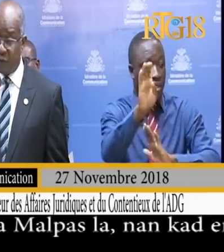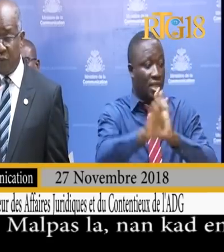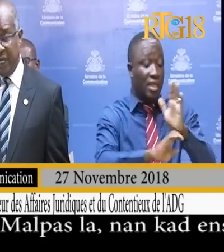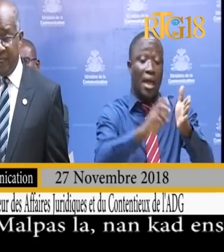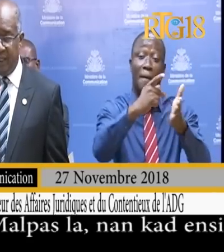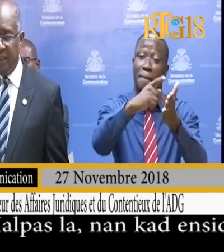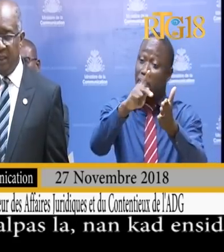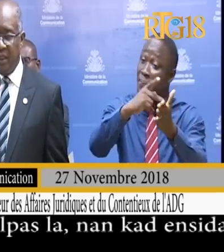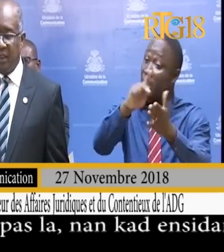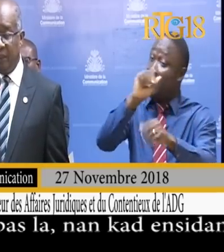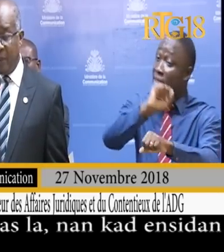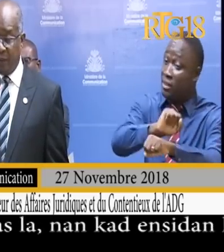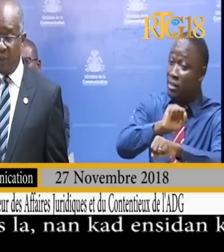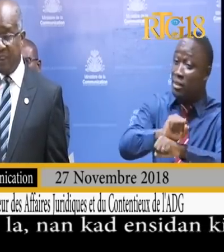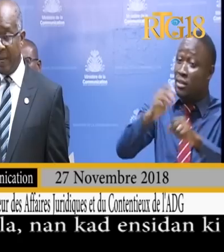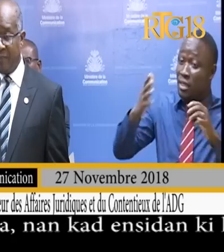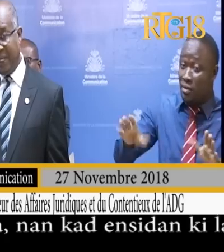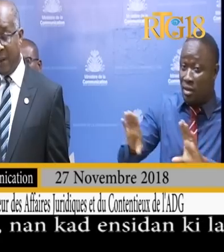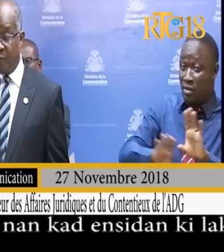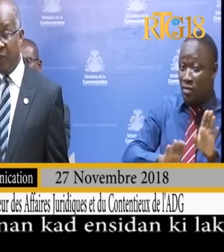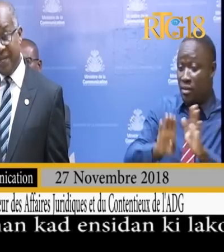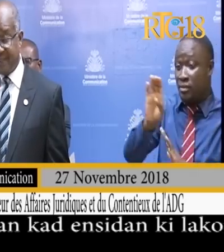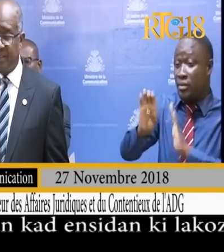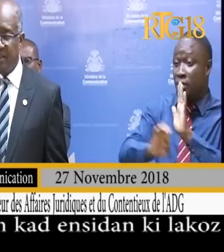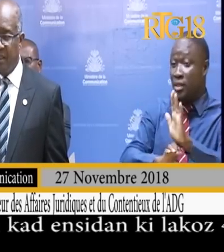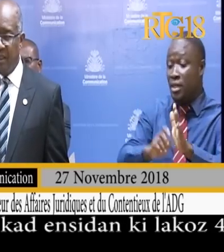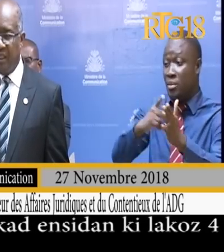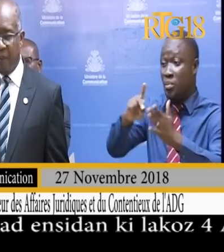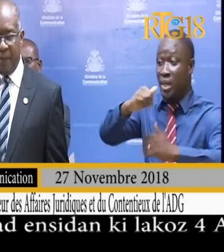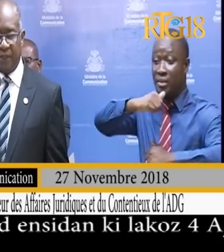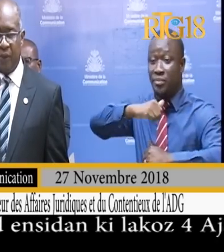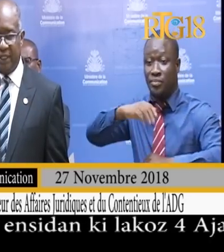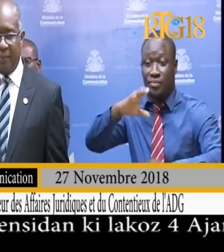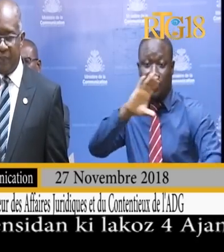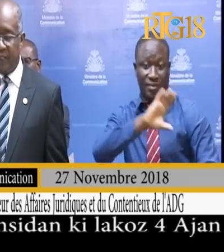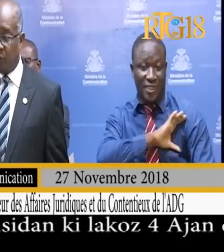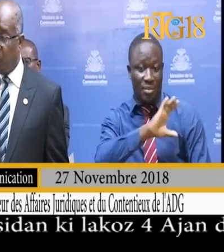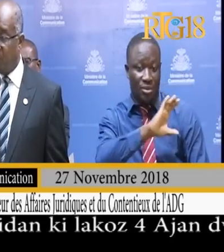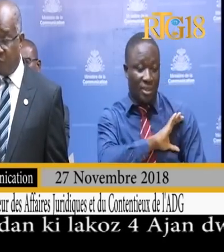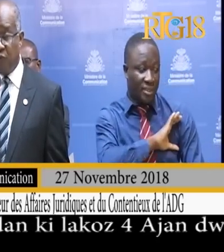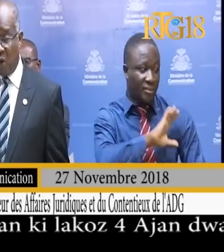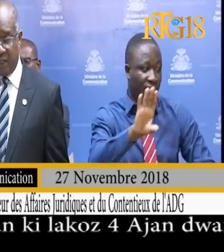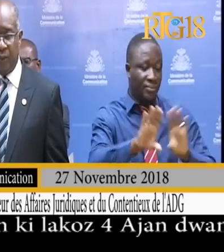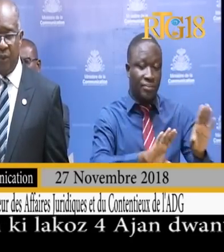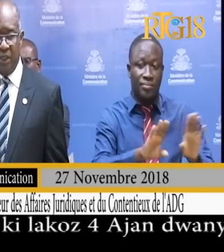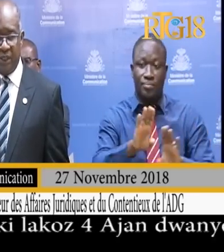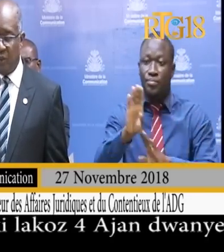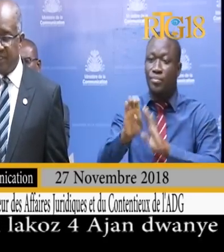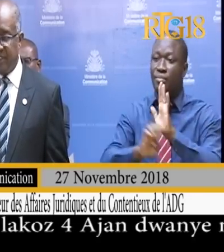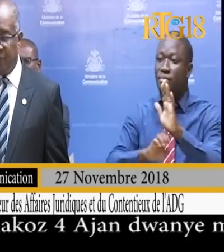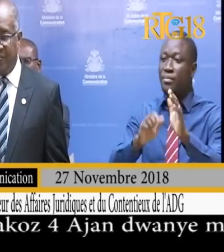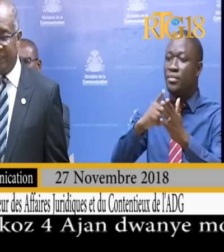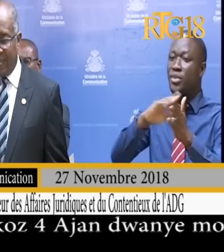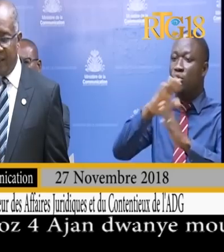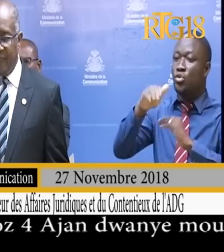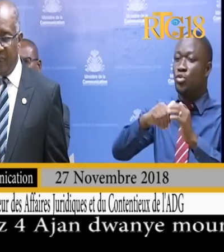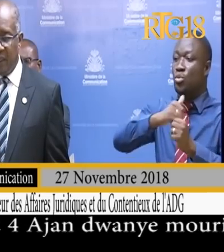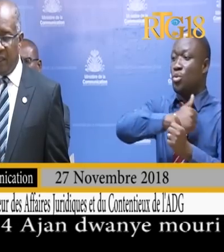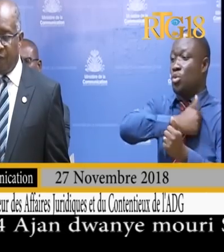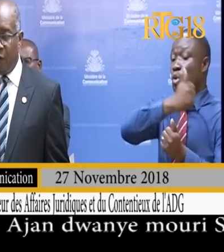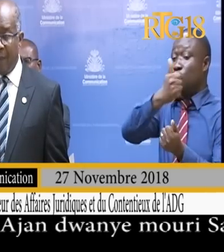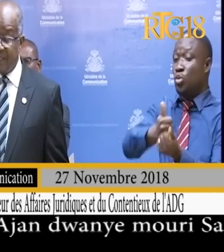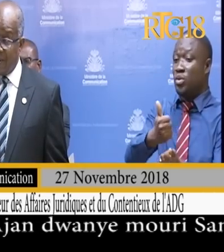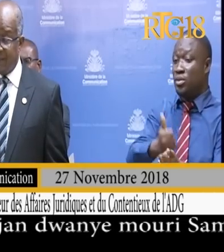paye fonctionnelli, qui permet que l'Etat paye la police, qui permet que l'Etat paye tout l'autre pouvoir qui constitue l'Etat.